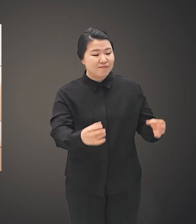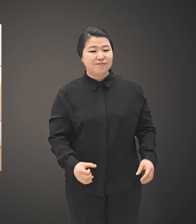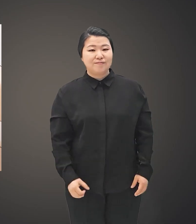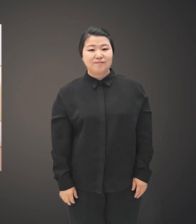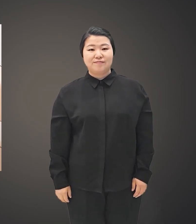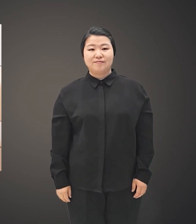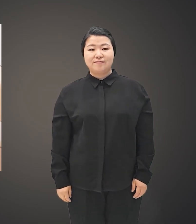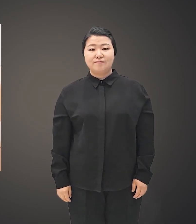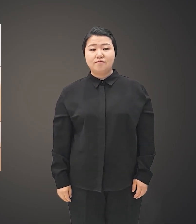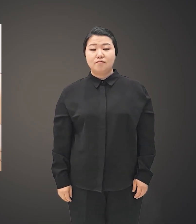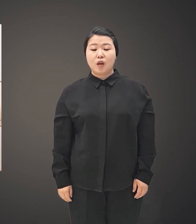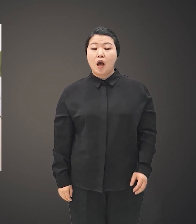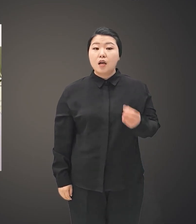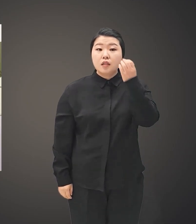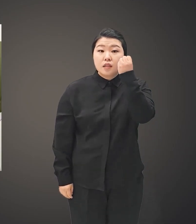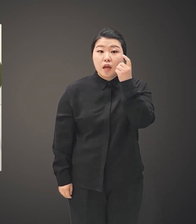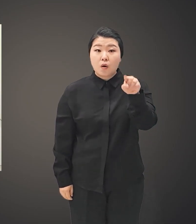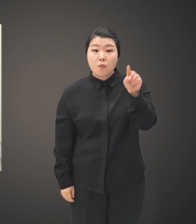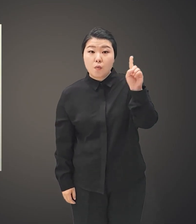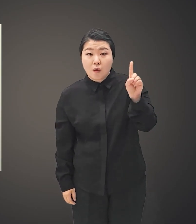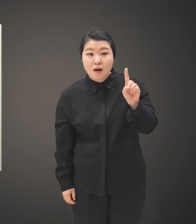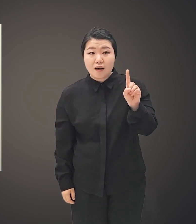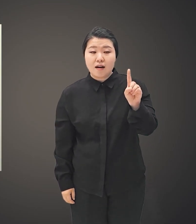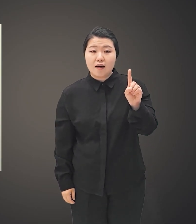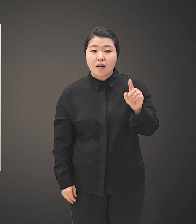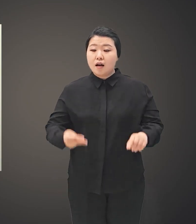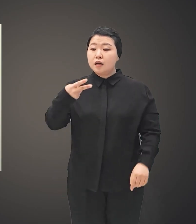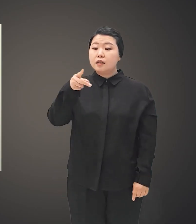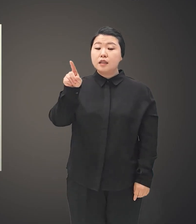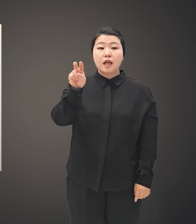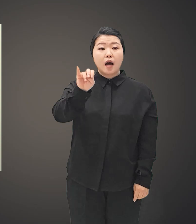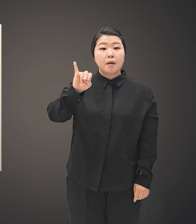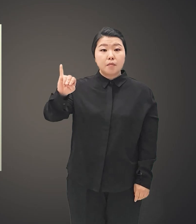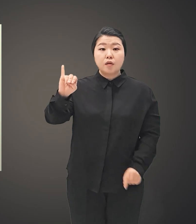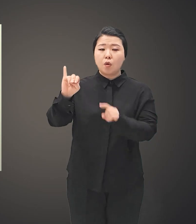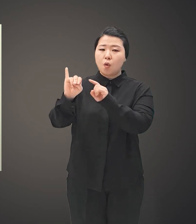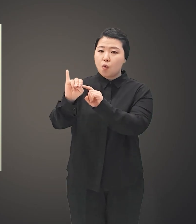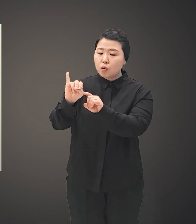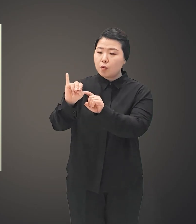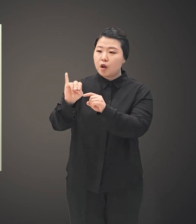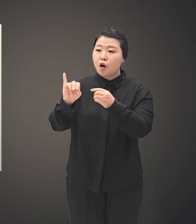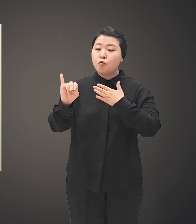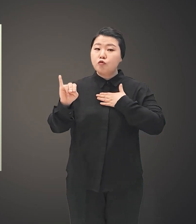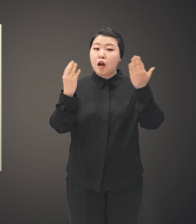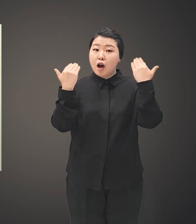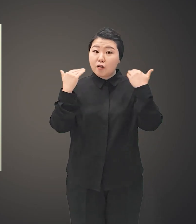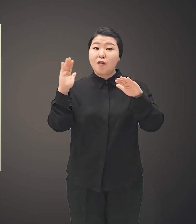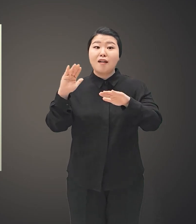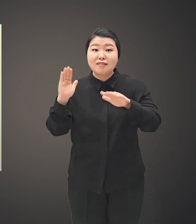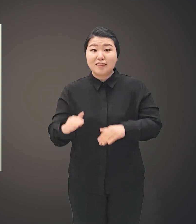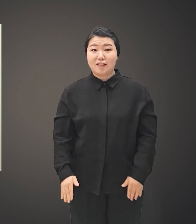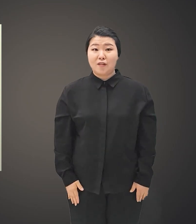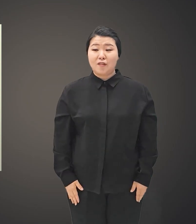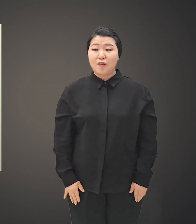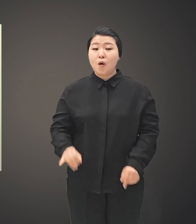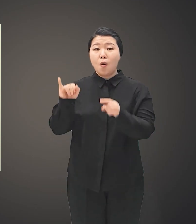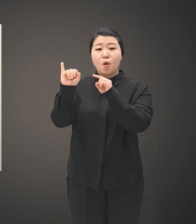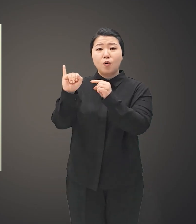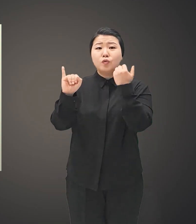축하해요. 그런데 신기한 게 뭔 줄 아세요? 담이라는 계정의 주인이 우리 학교